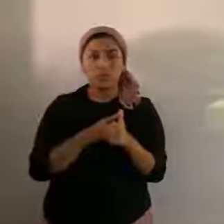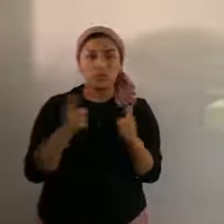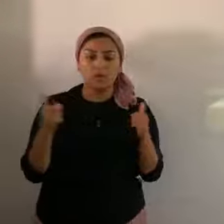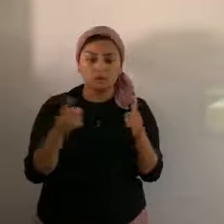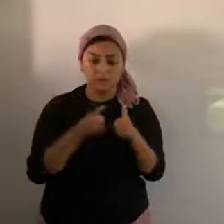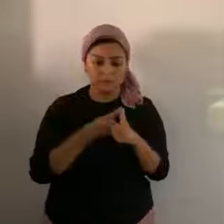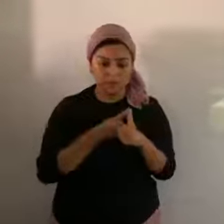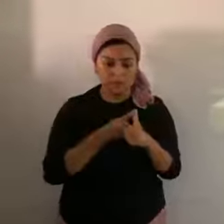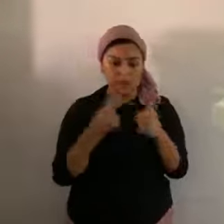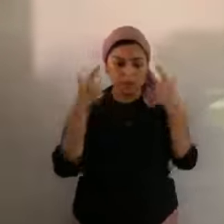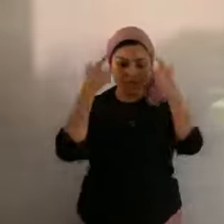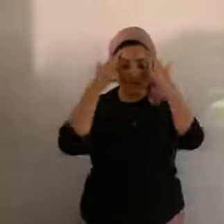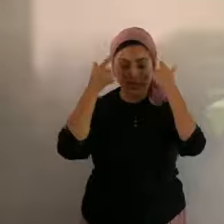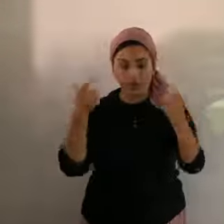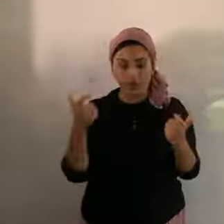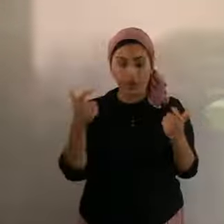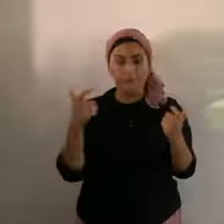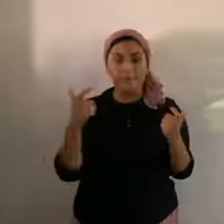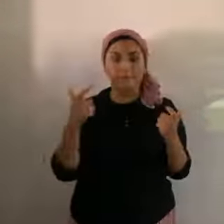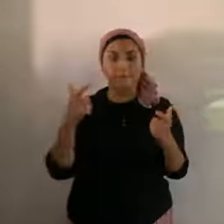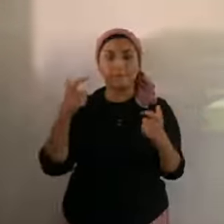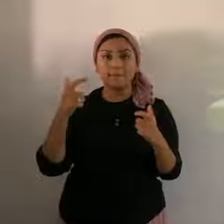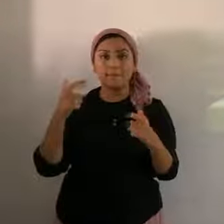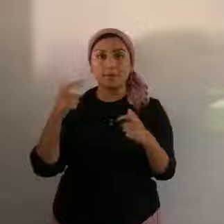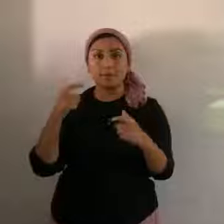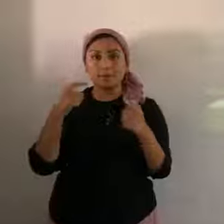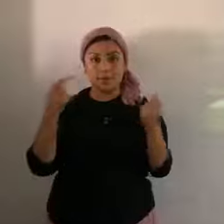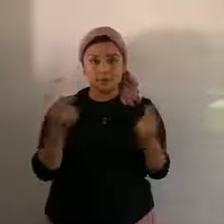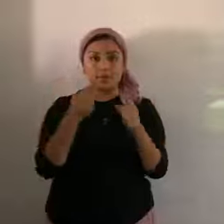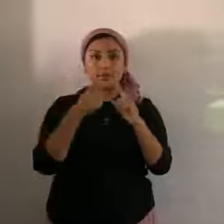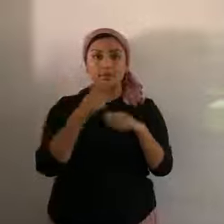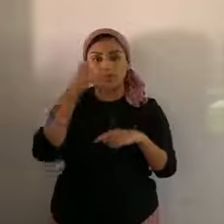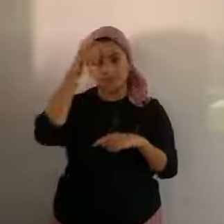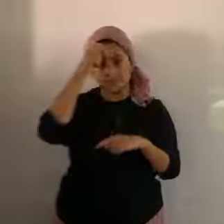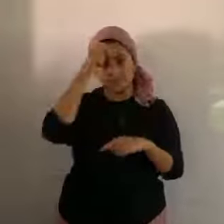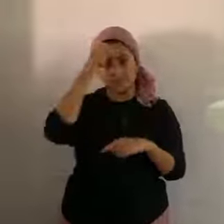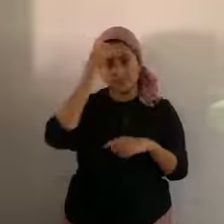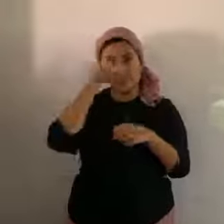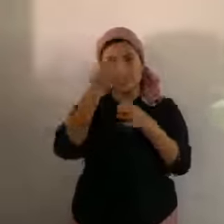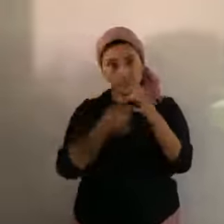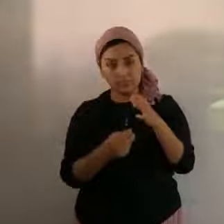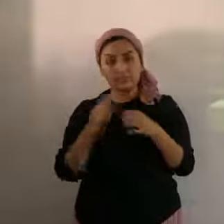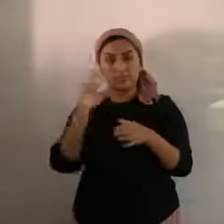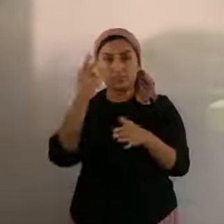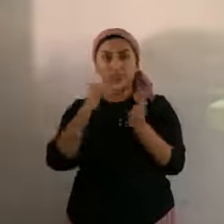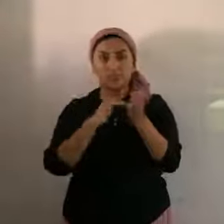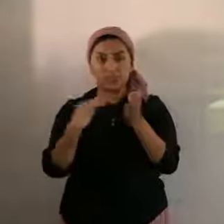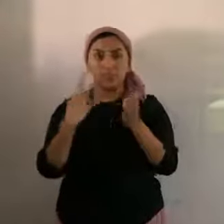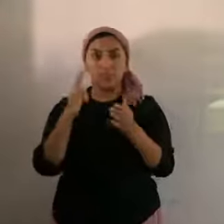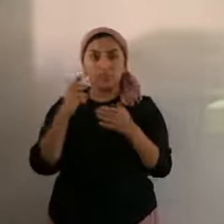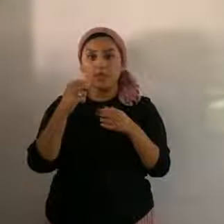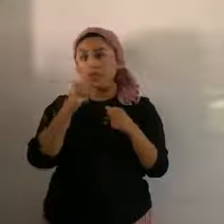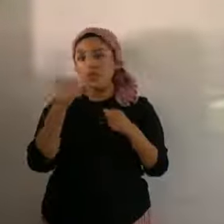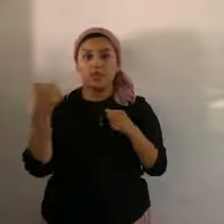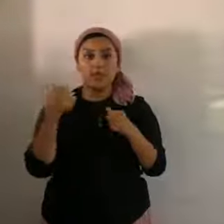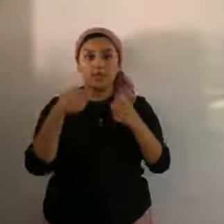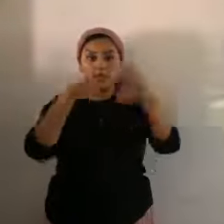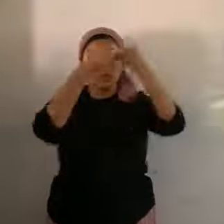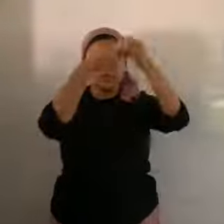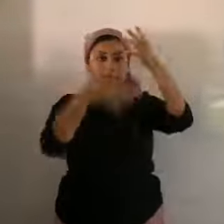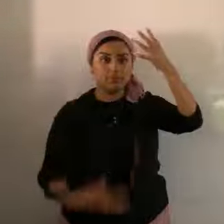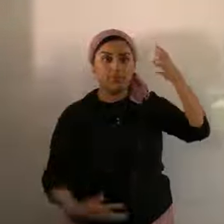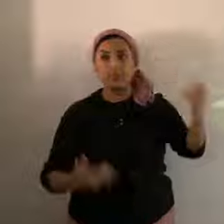Lo primero es el orgullo, porque es el pecado de Hasatán. Yahshua Mashiach la reprenda, por eso cayó. Después el perdón y ya después todo lo demás, qué